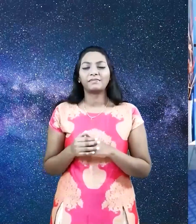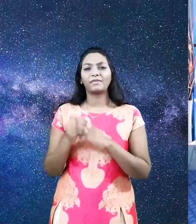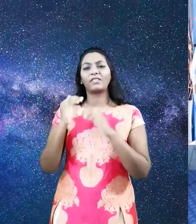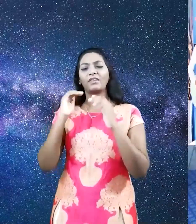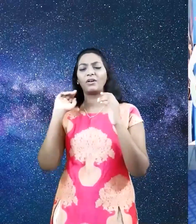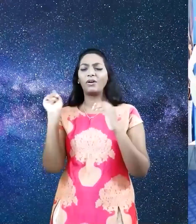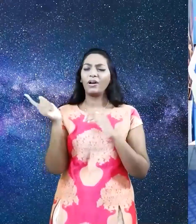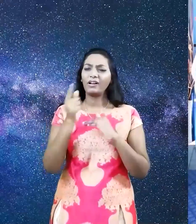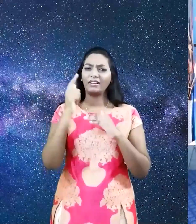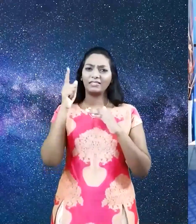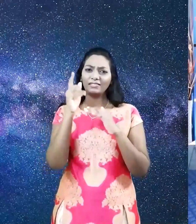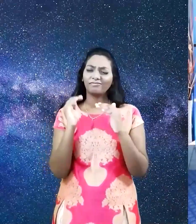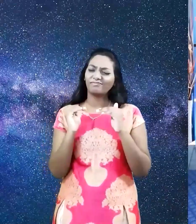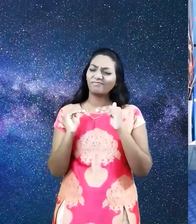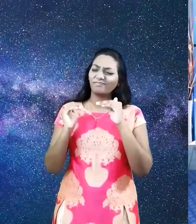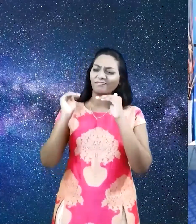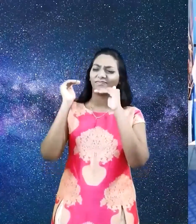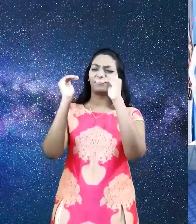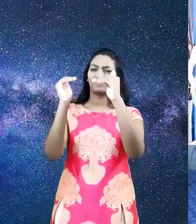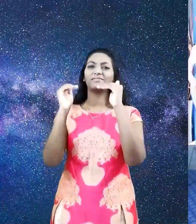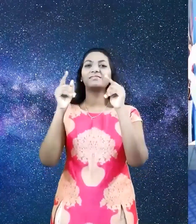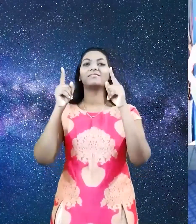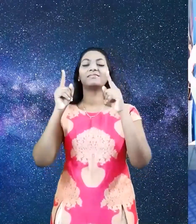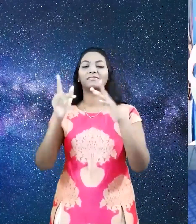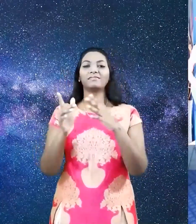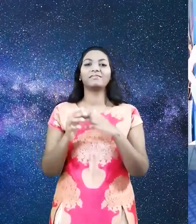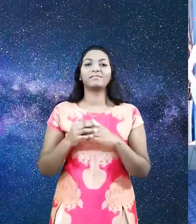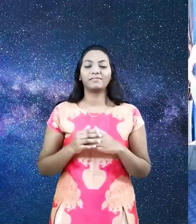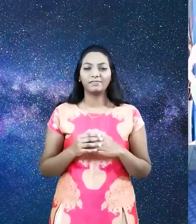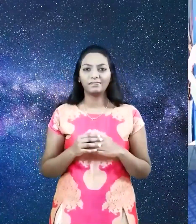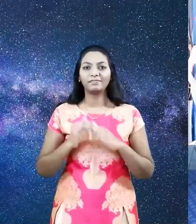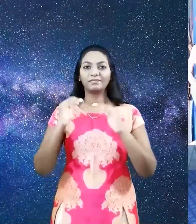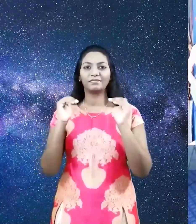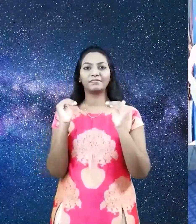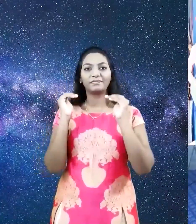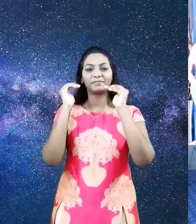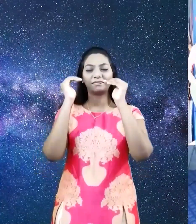ऊंचा तू सबसे ऊंचा